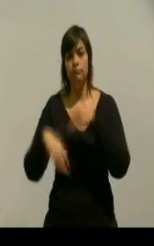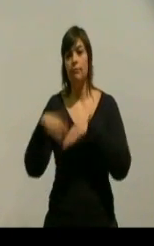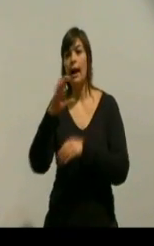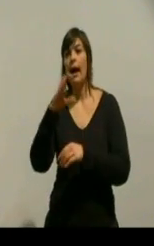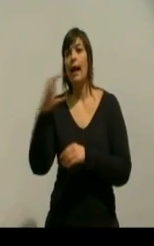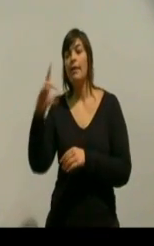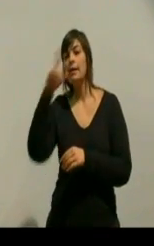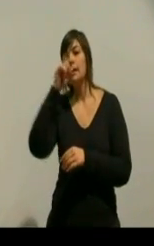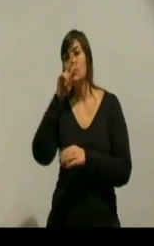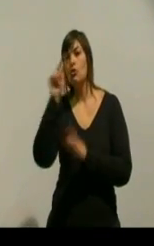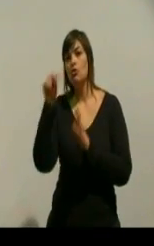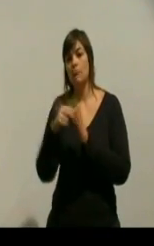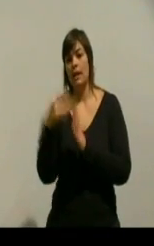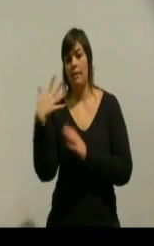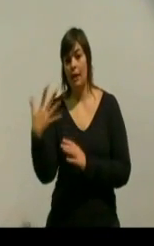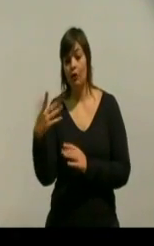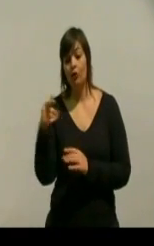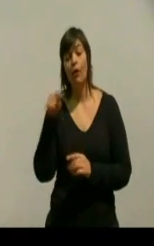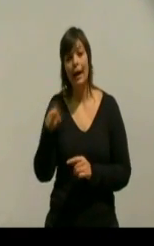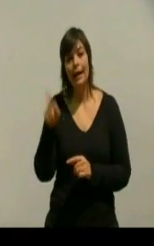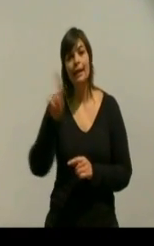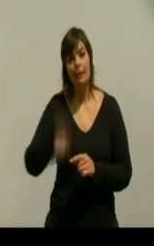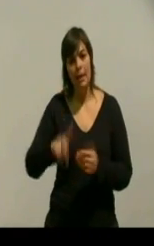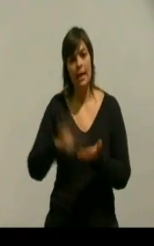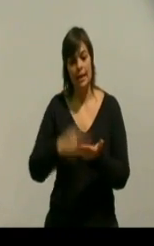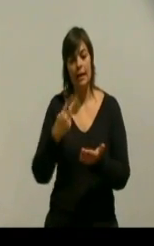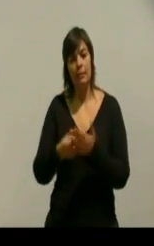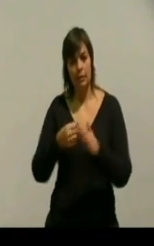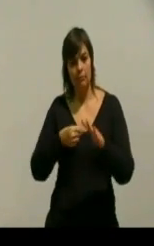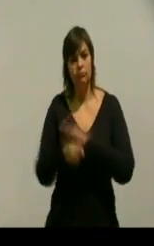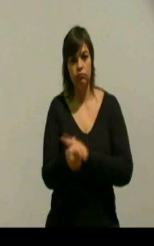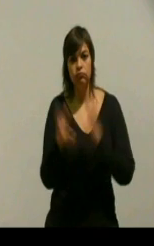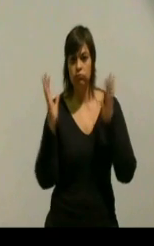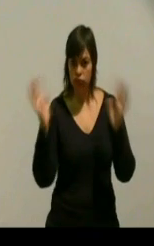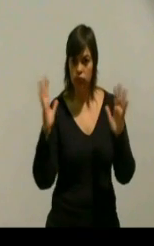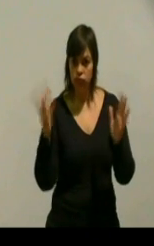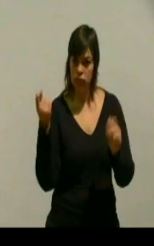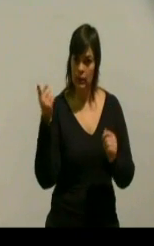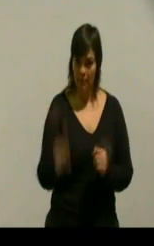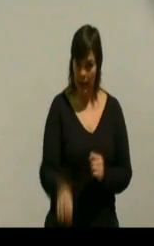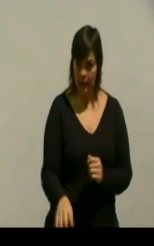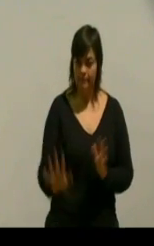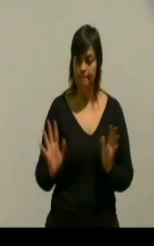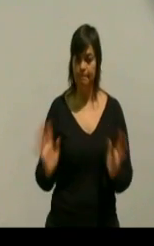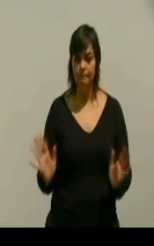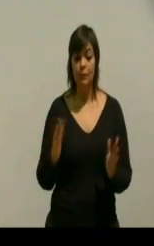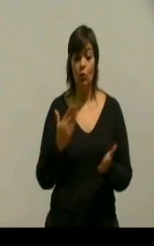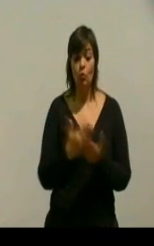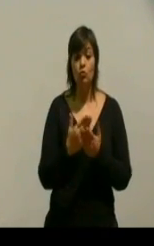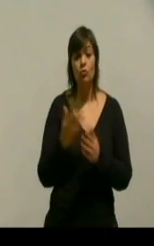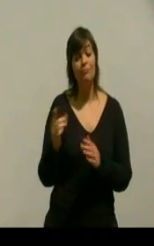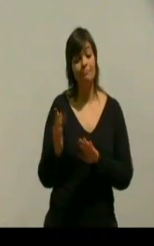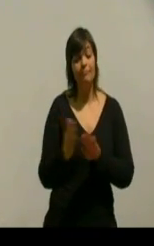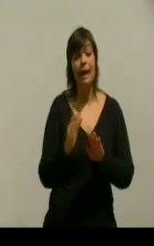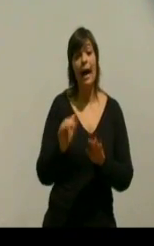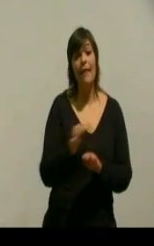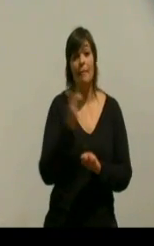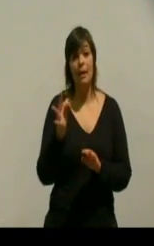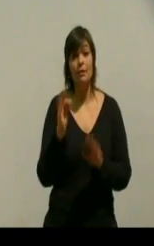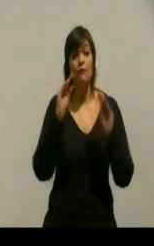en Cáceres del 2005. Aquí también participé como intérprete. Además de estos cursos, tengo hecho el curso de formador de